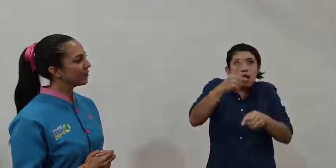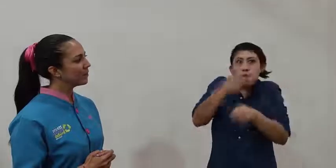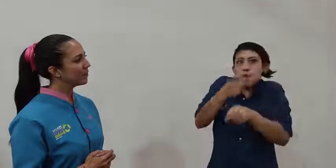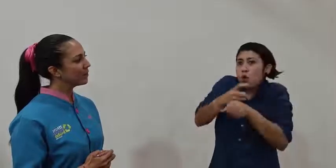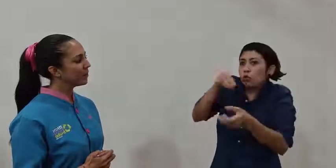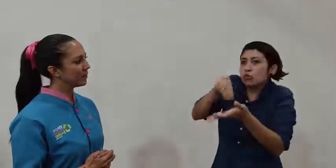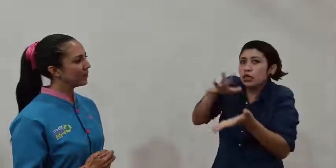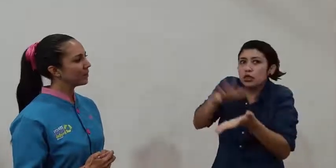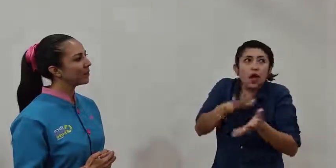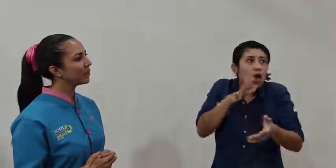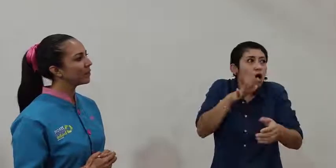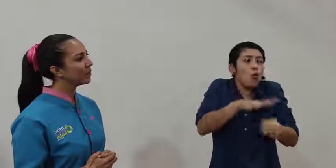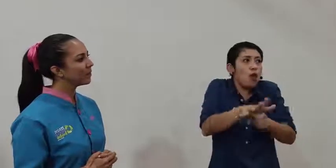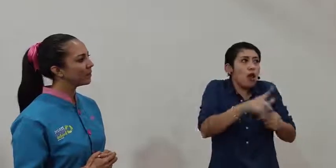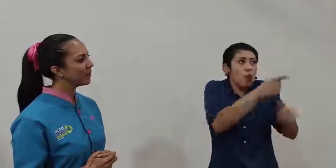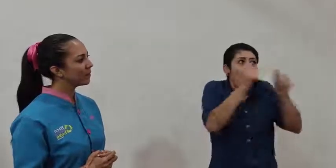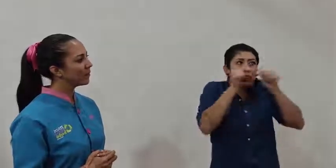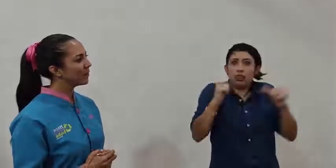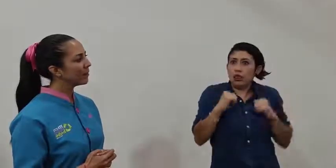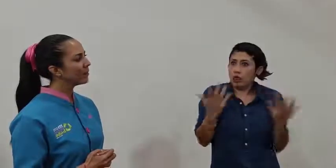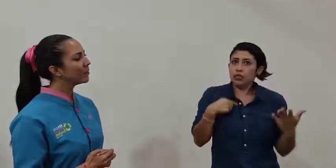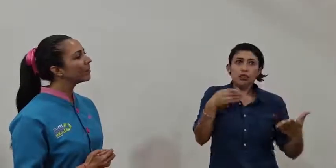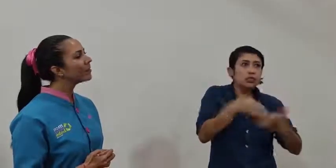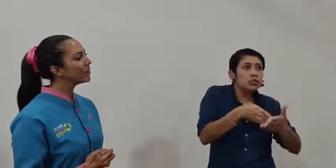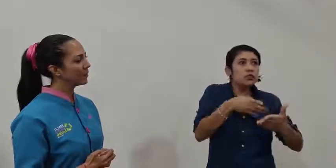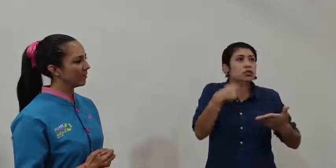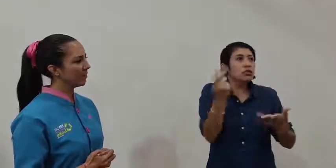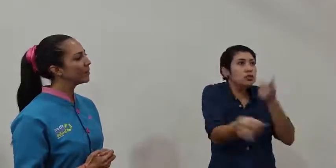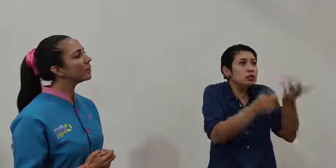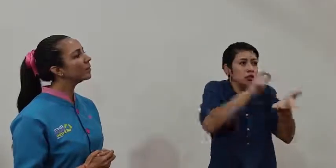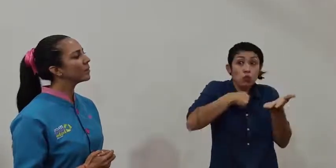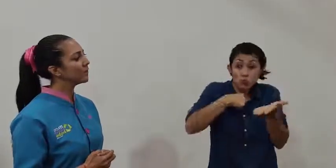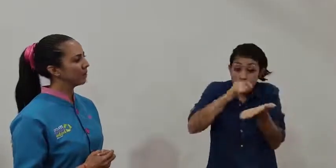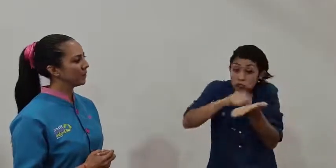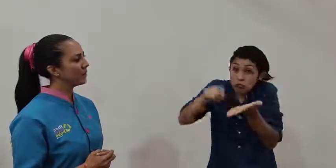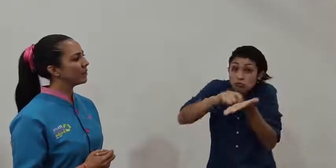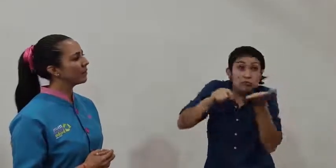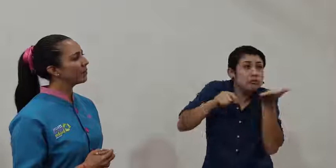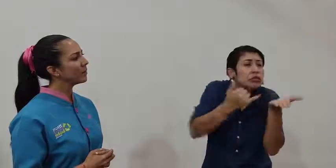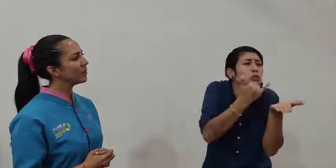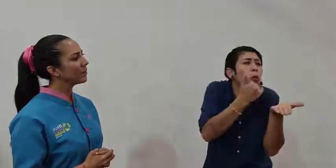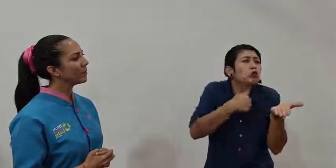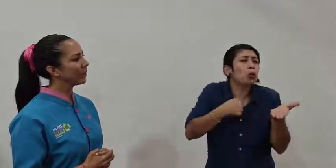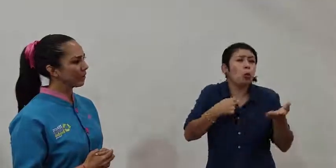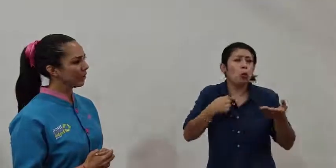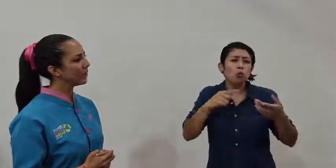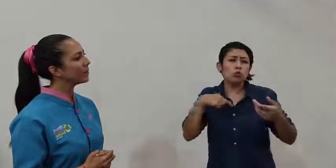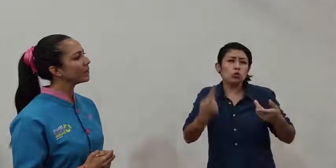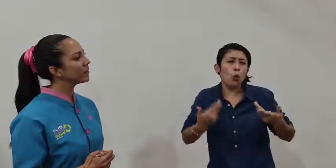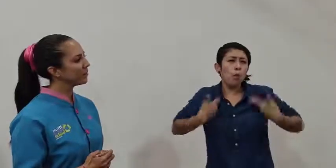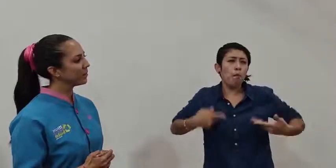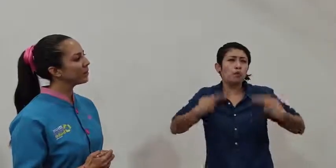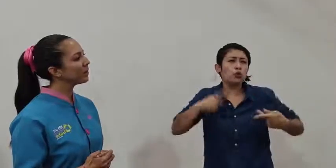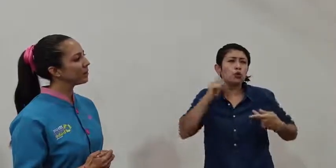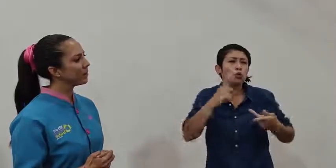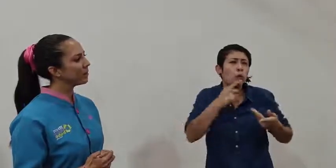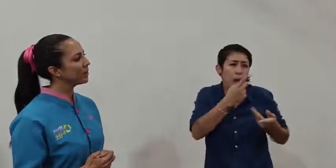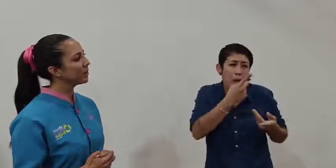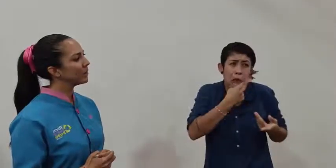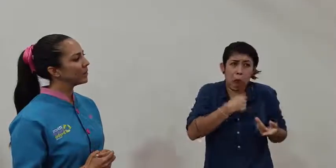vez que salí de mi proceso, de mi trayectoria de escuela, en la sociedad afuera, por ejemplo, les cuento una